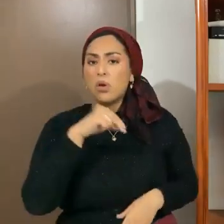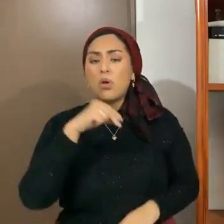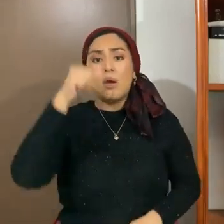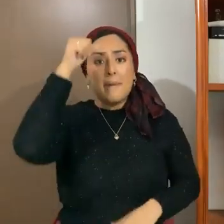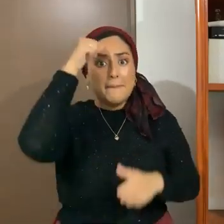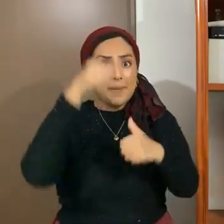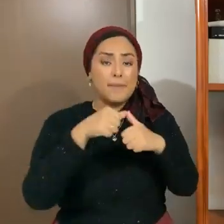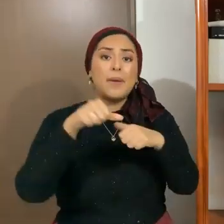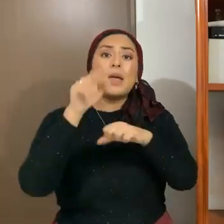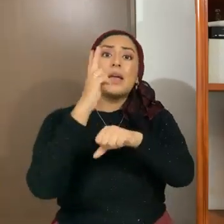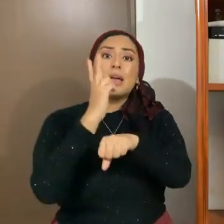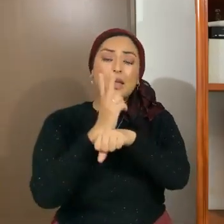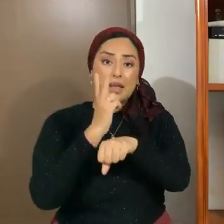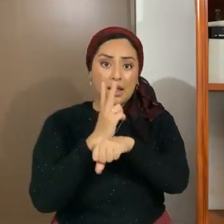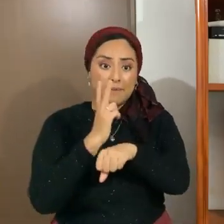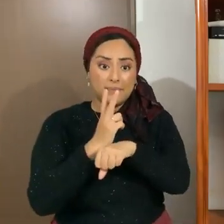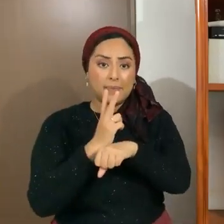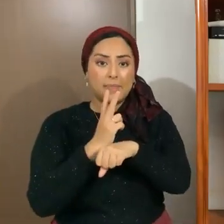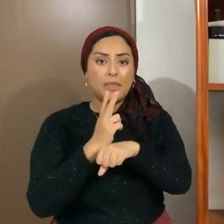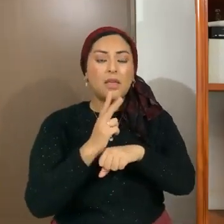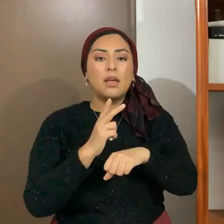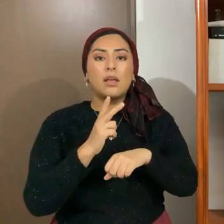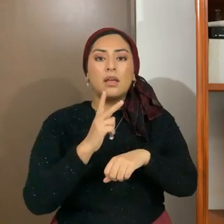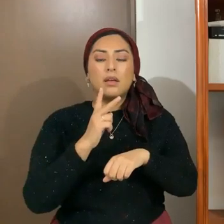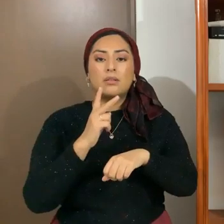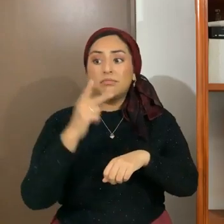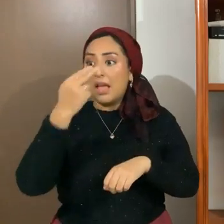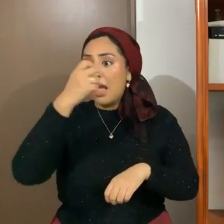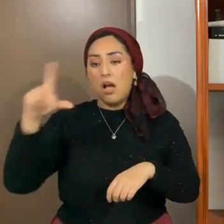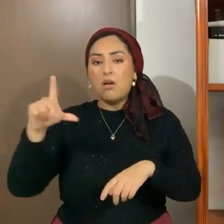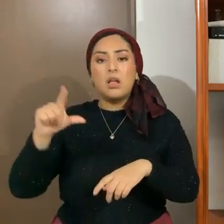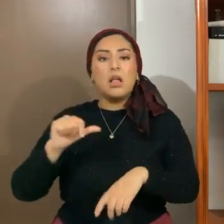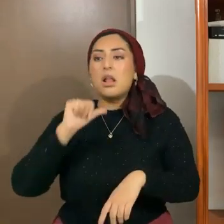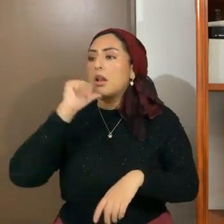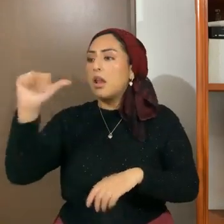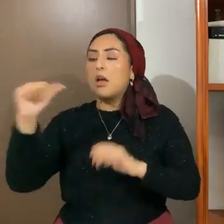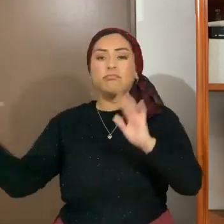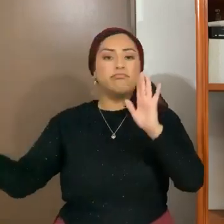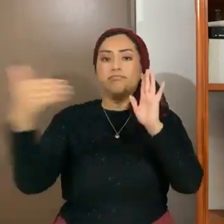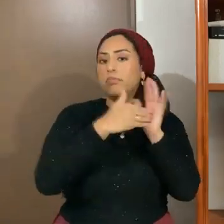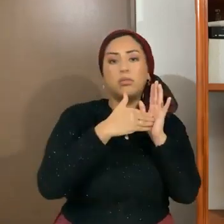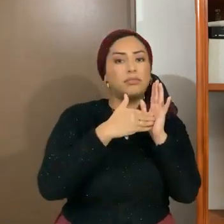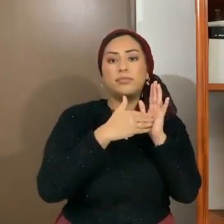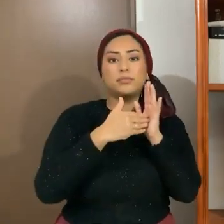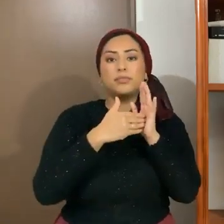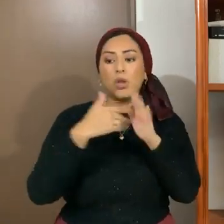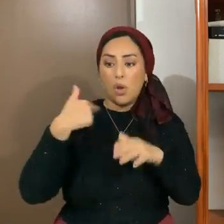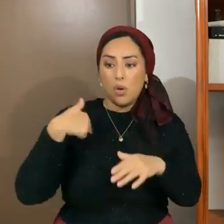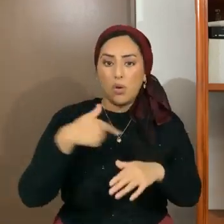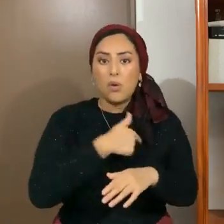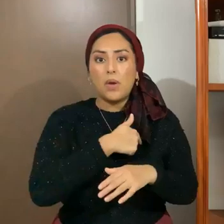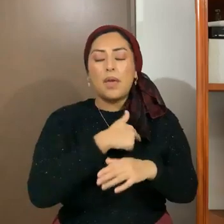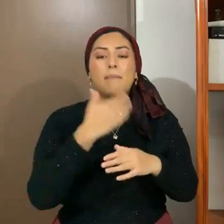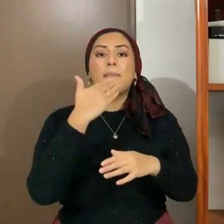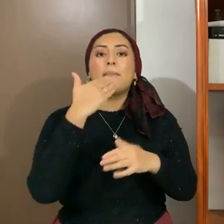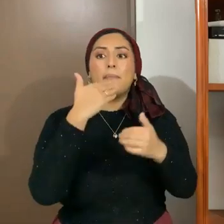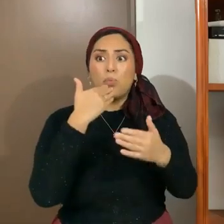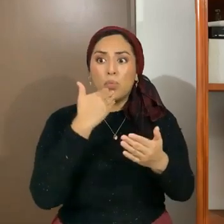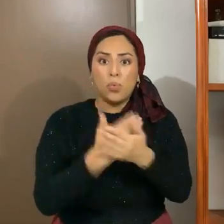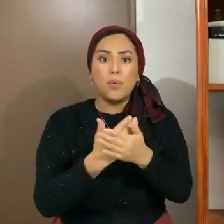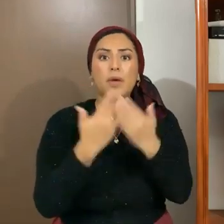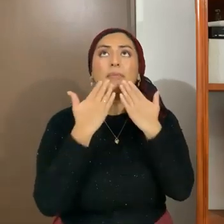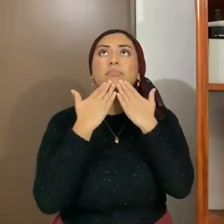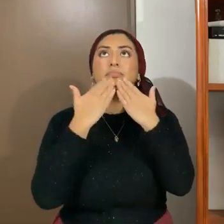que la Keilah, el Hades no prevalecerá contra la Keilah. Esa es una promesa. Aleluya, bendito es Yahshua